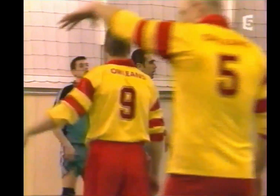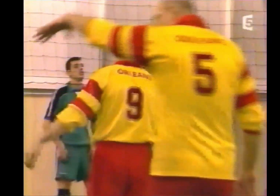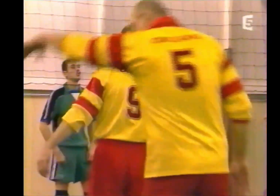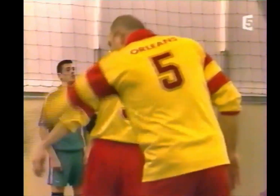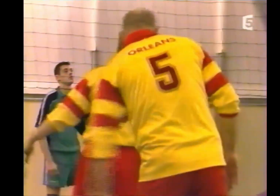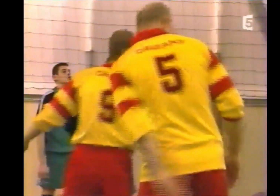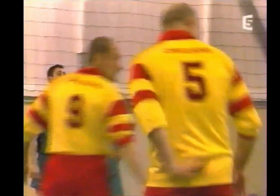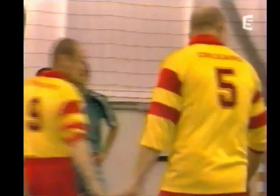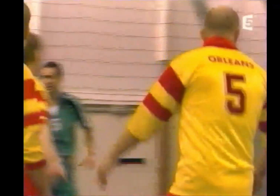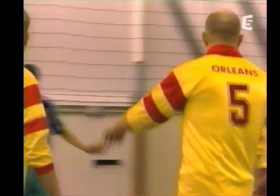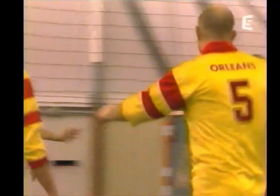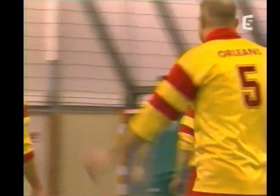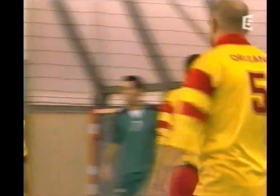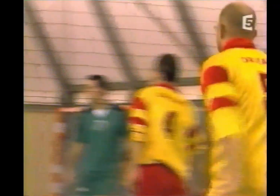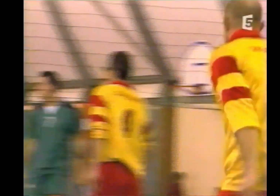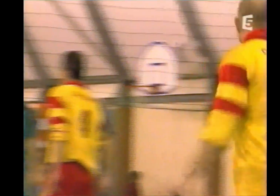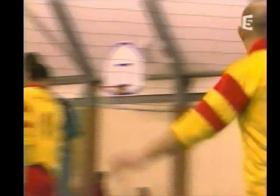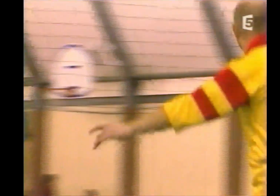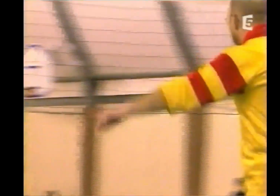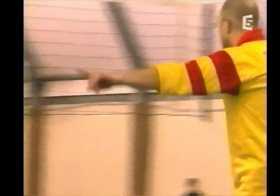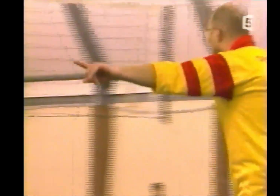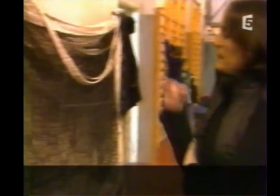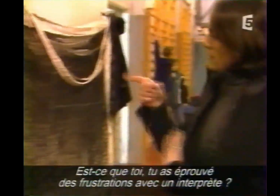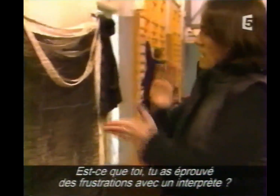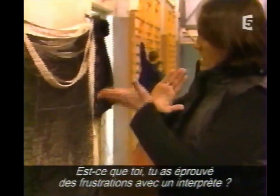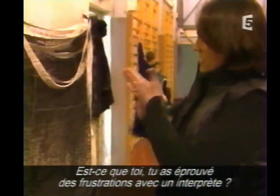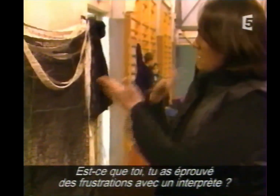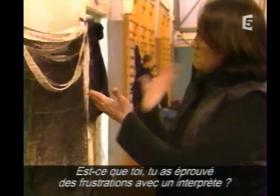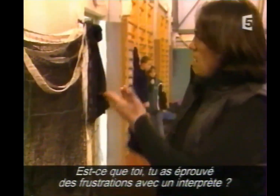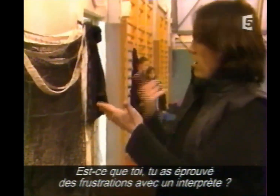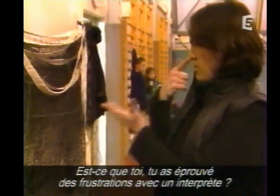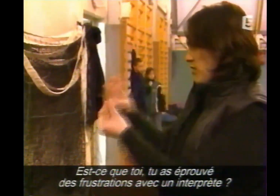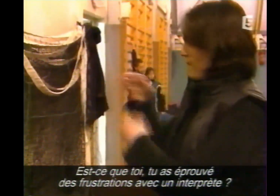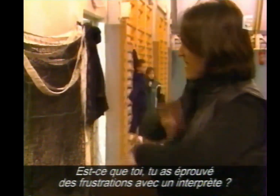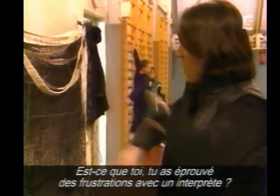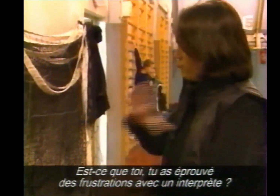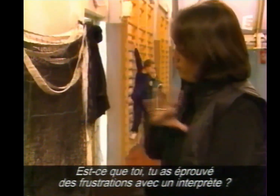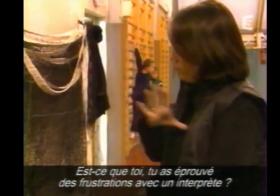Thank you.